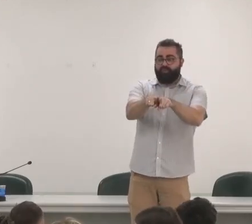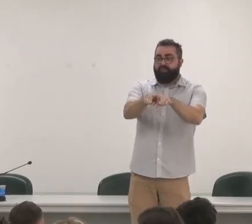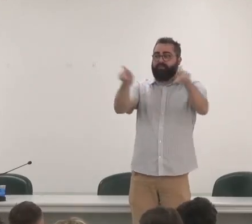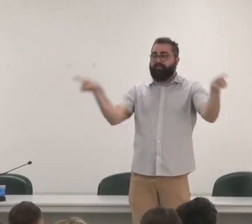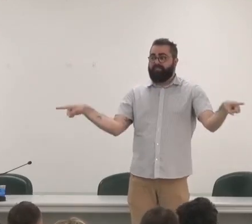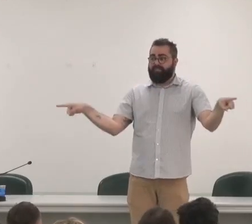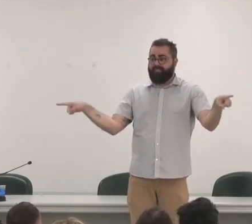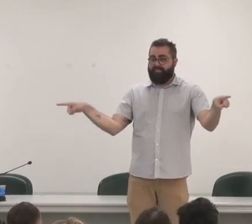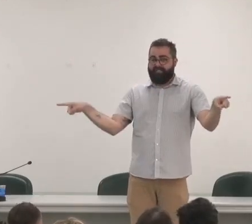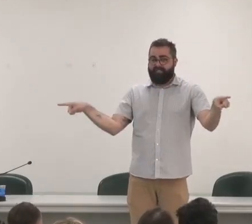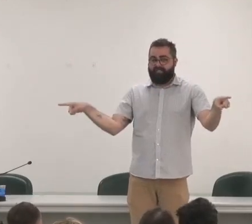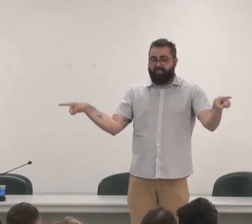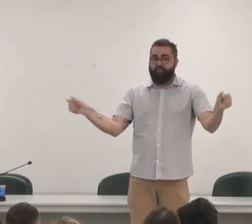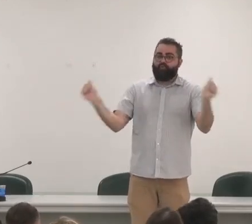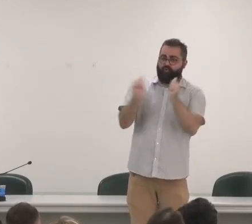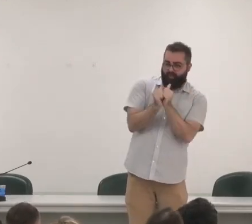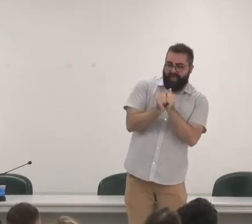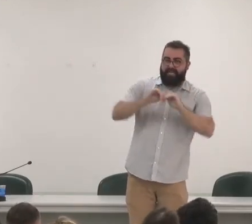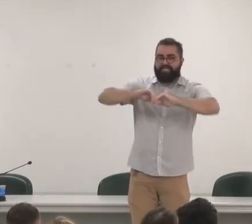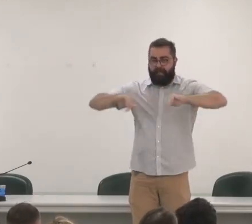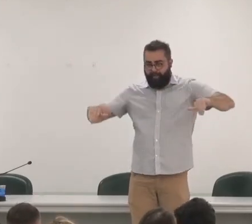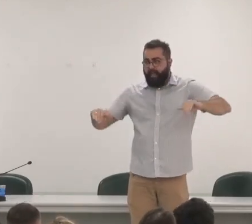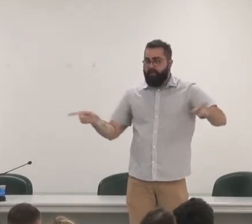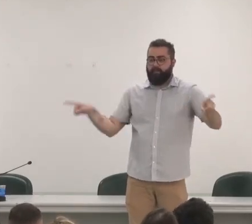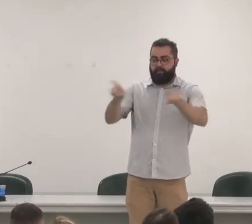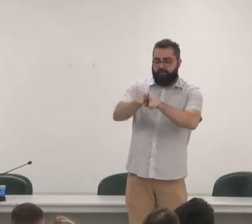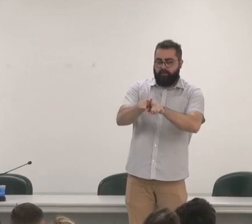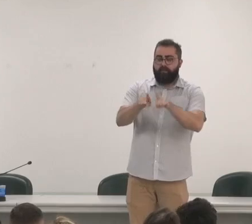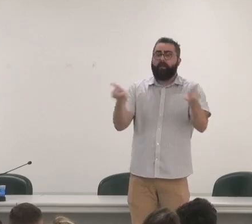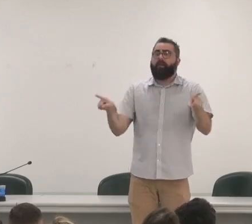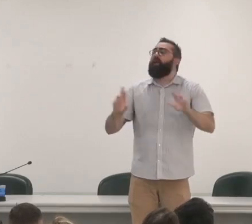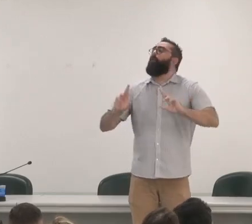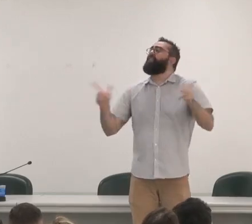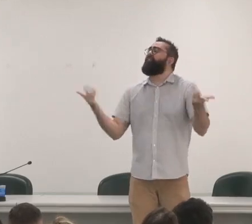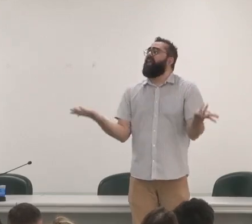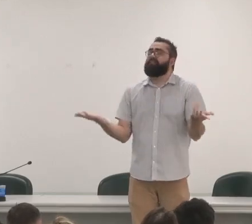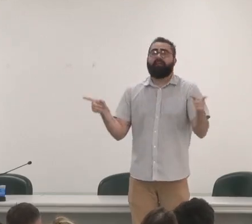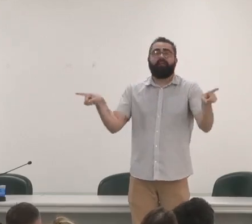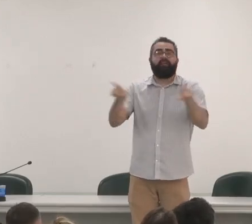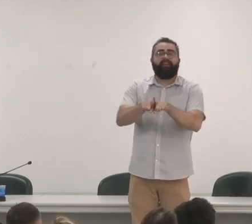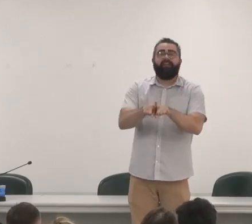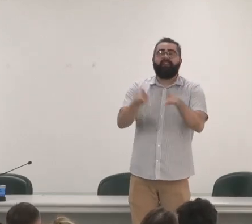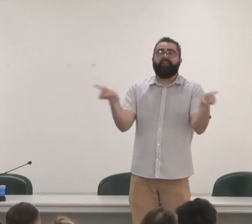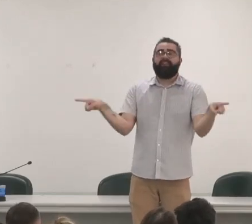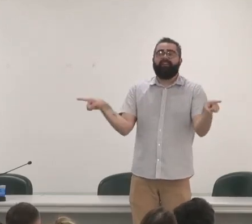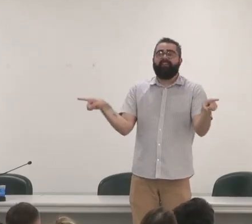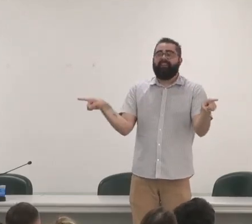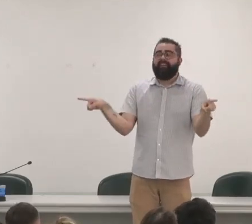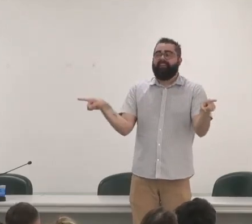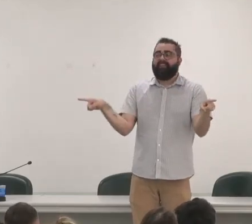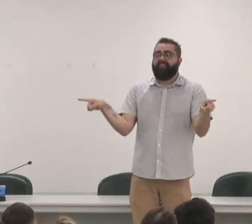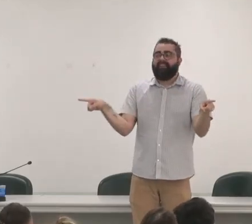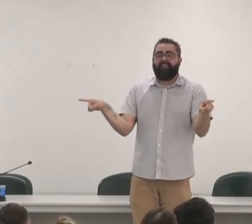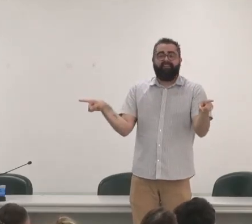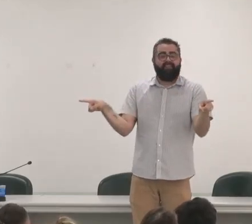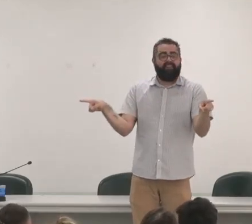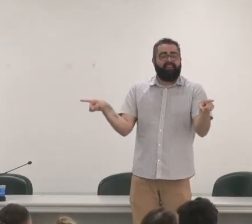A gente tem esse outro, que é junto. E qual é a diferença entre juntar e separar? Ó, eu tenho